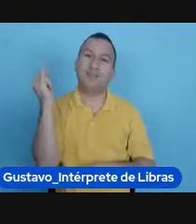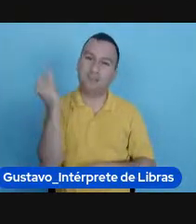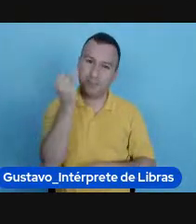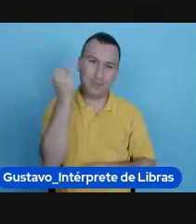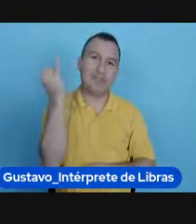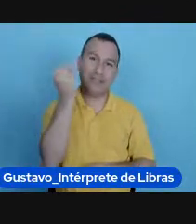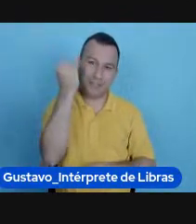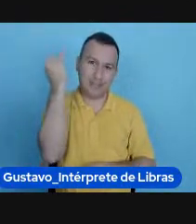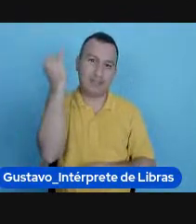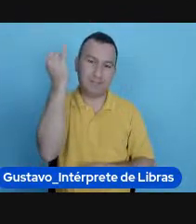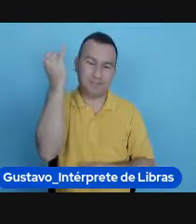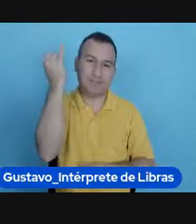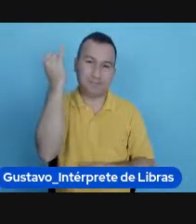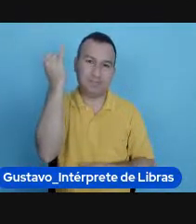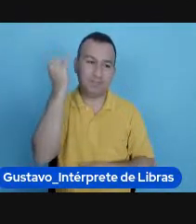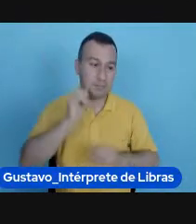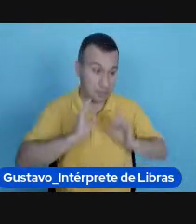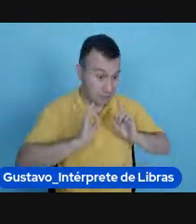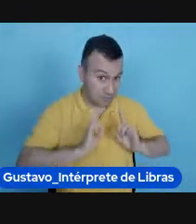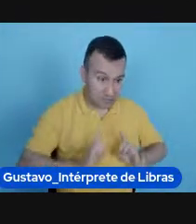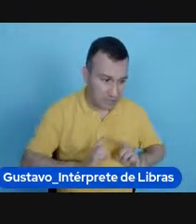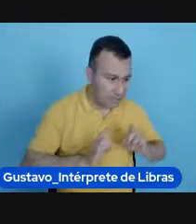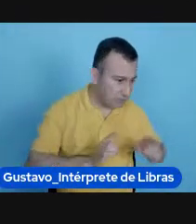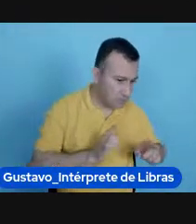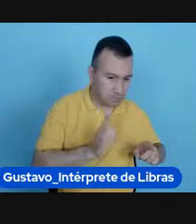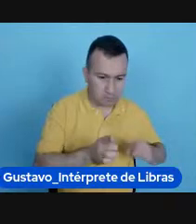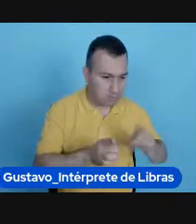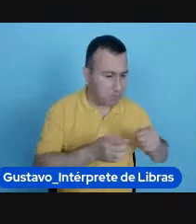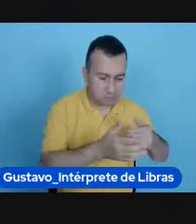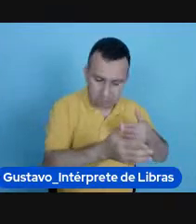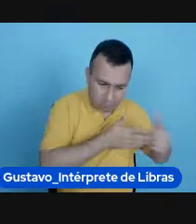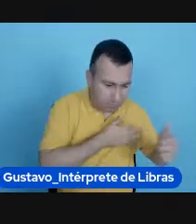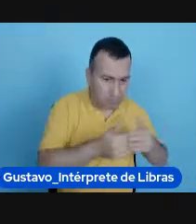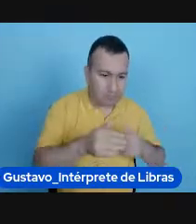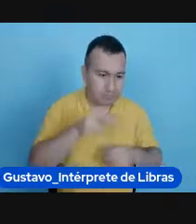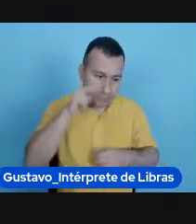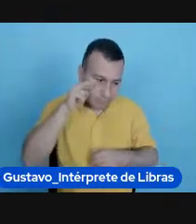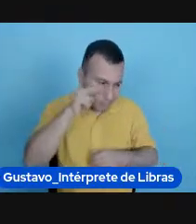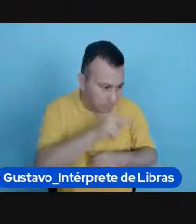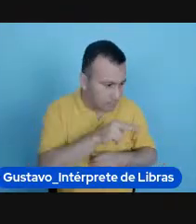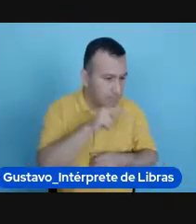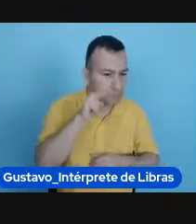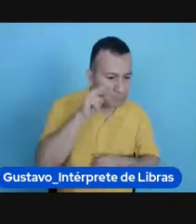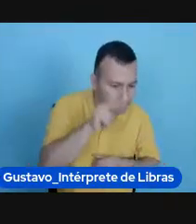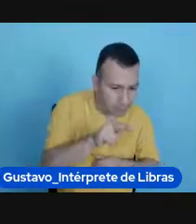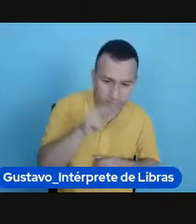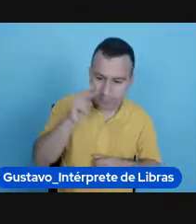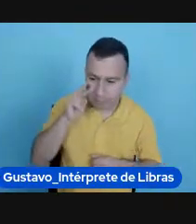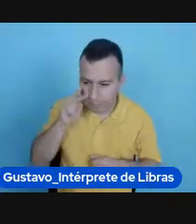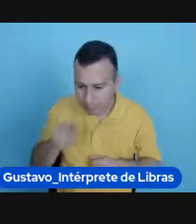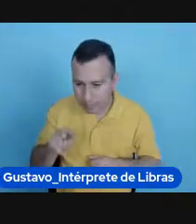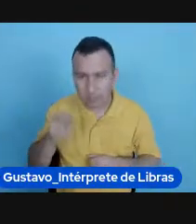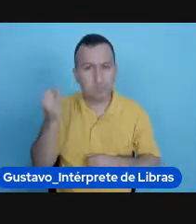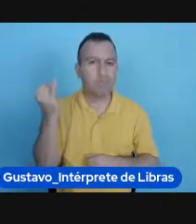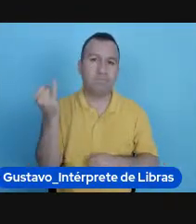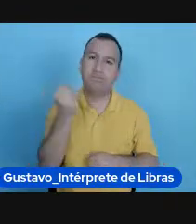Independente de qualquer deficiência, olhar para as pessoas, que são pessoas. E é